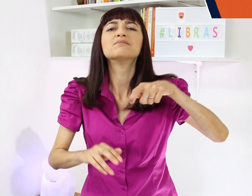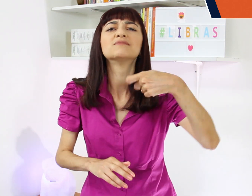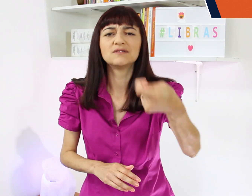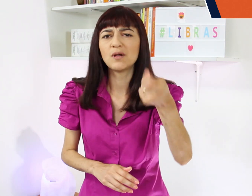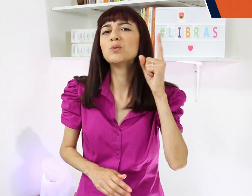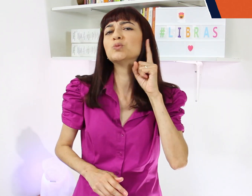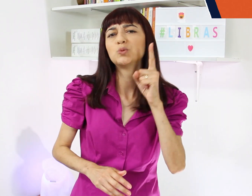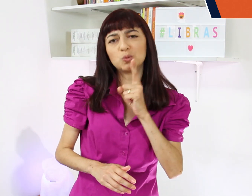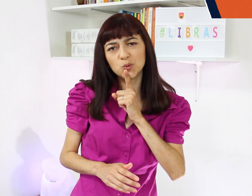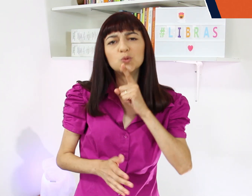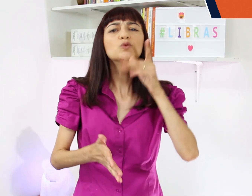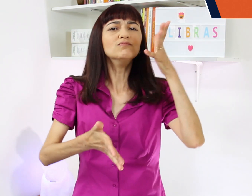papel.